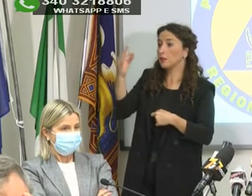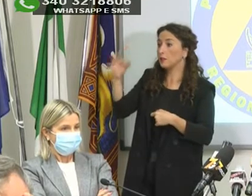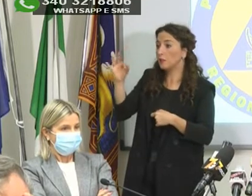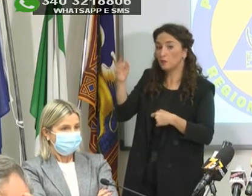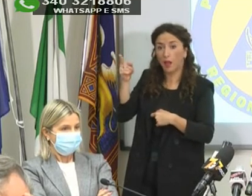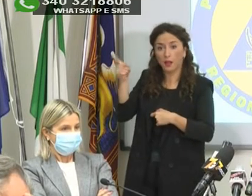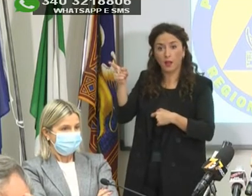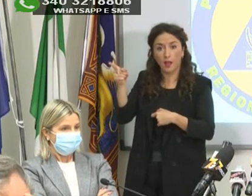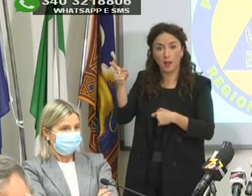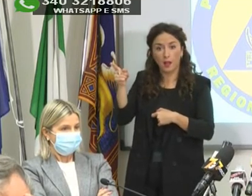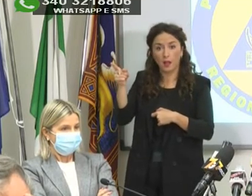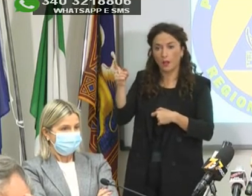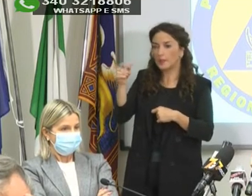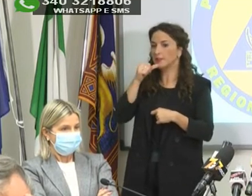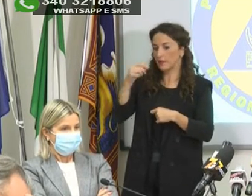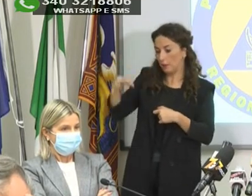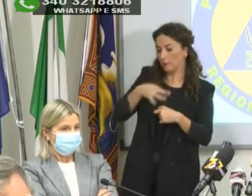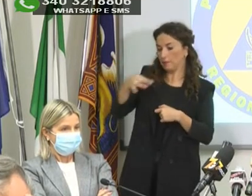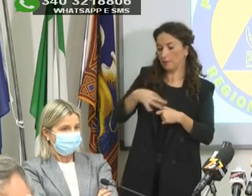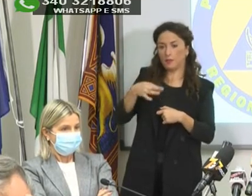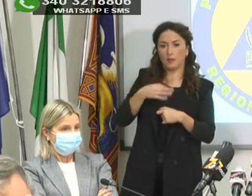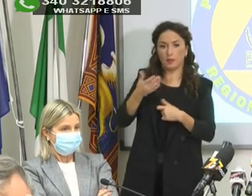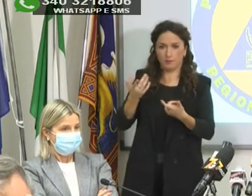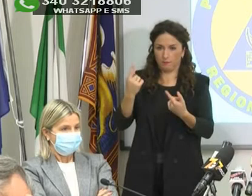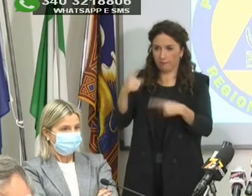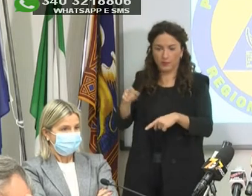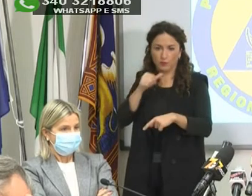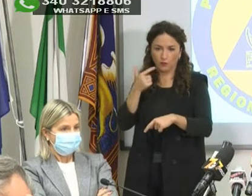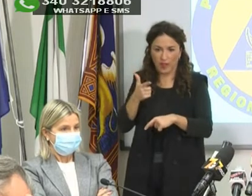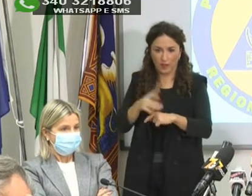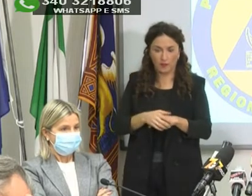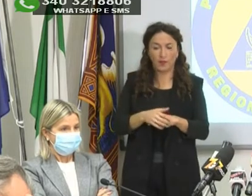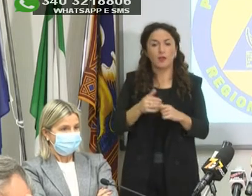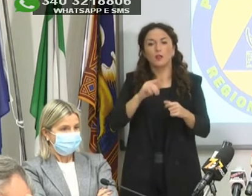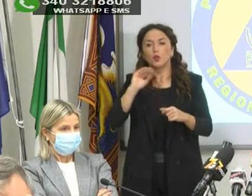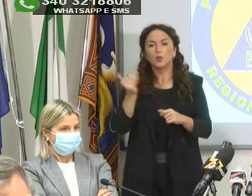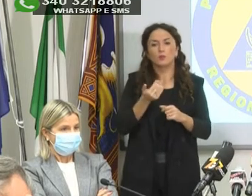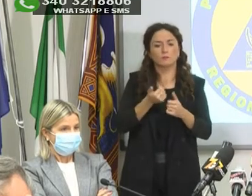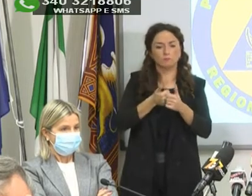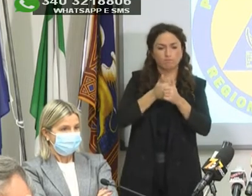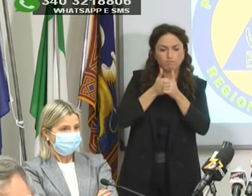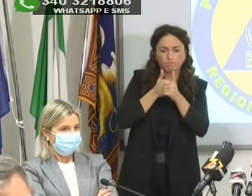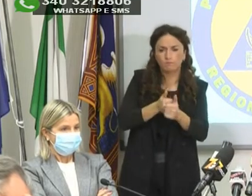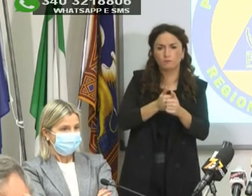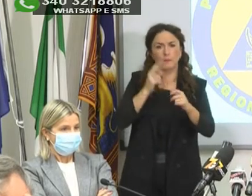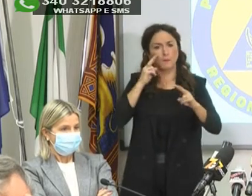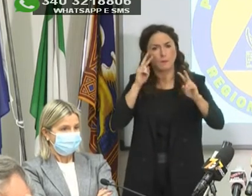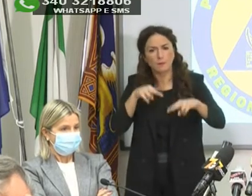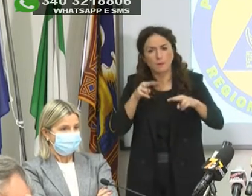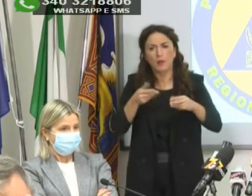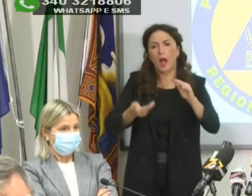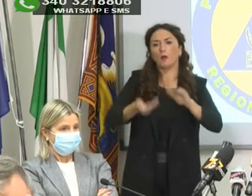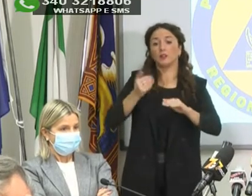2 punti per suturarti, cioè nel senso che tutto è vigilato, seguito, controllato dalle